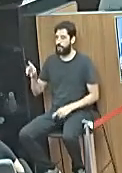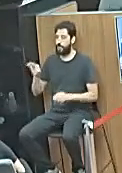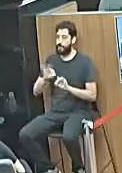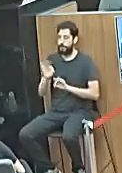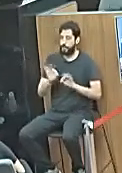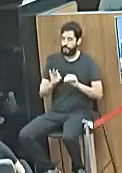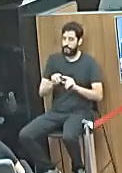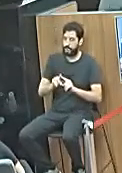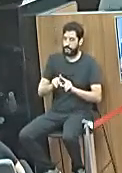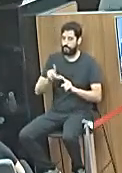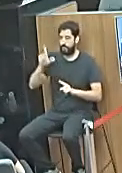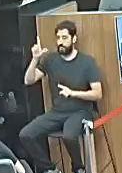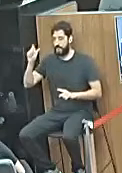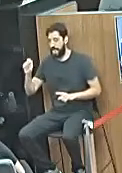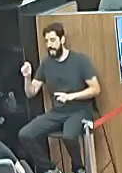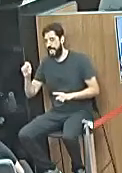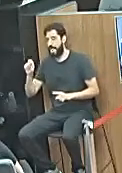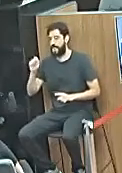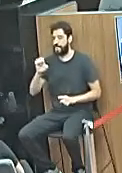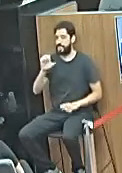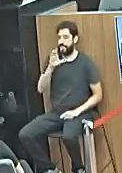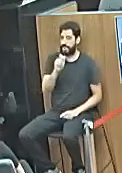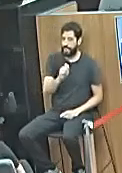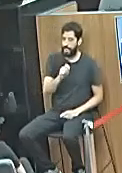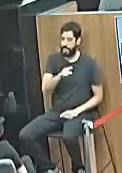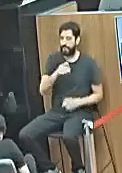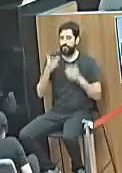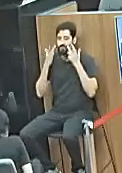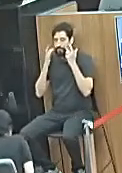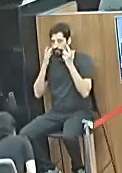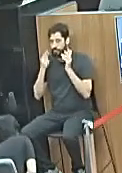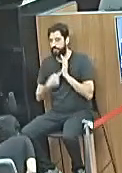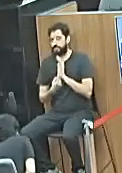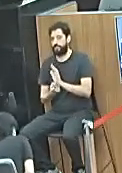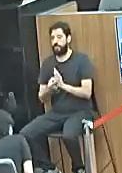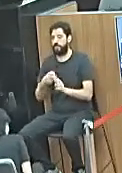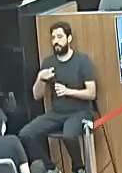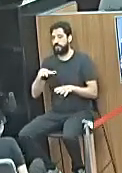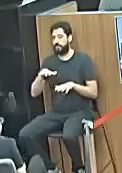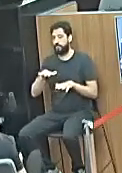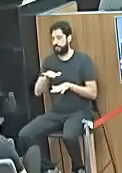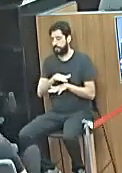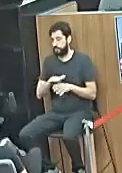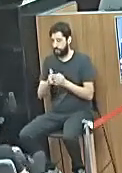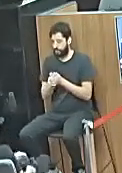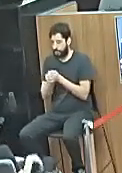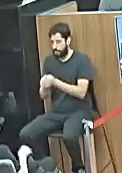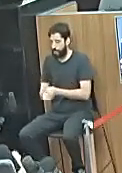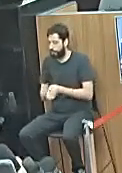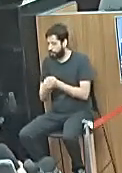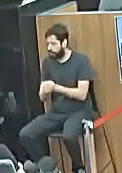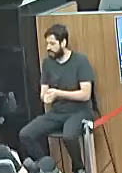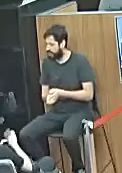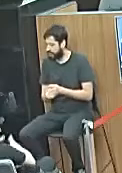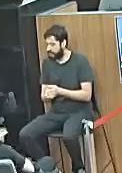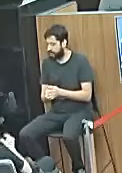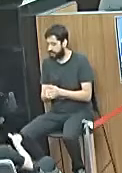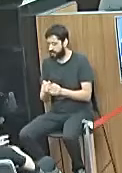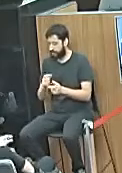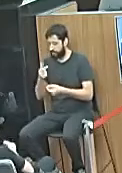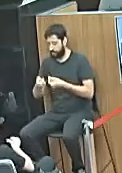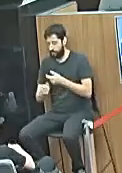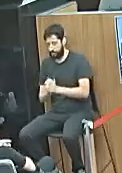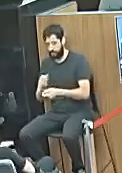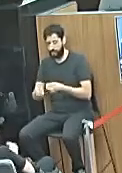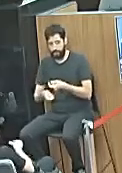pelo instituto cultural encena em municípios dos vales do mucuri e jequitinhonha também tem uma proposta dessa